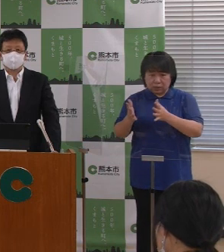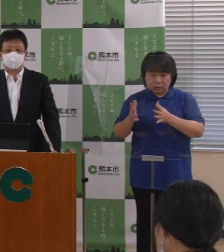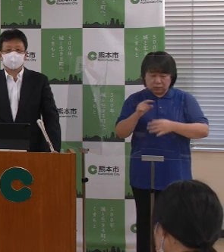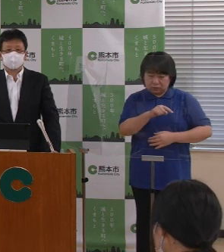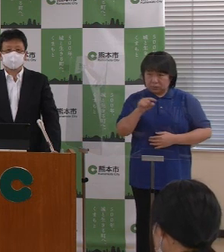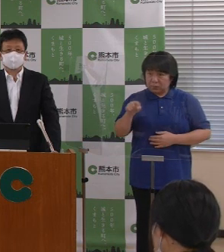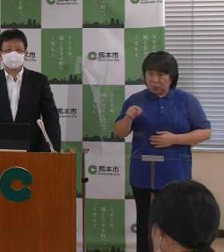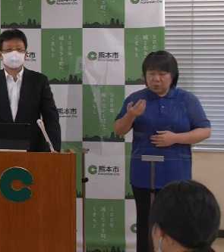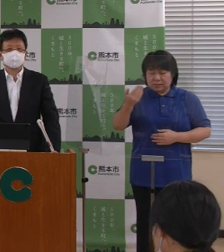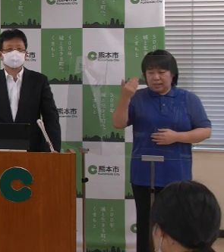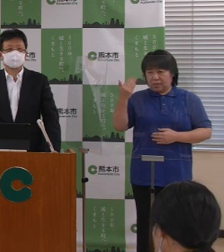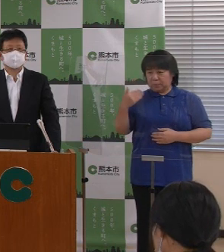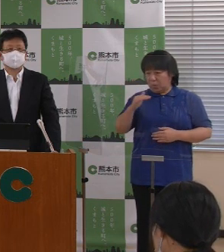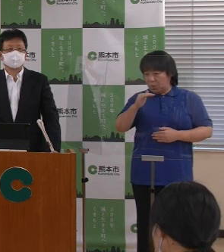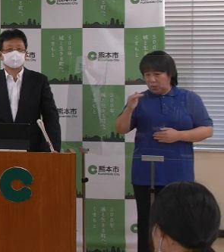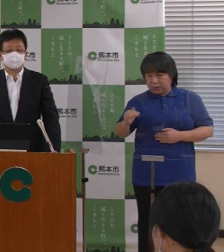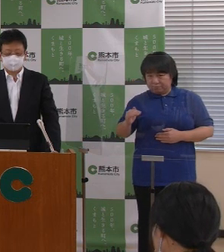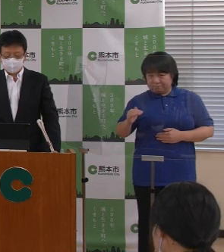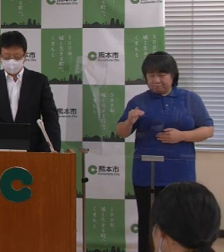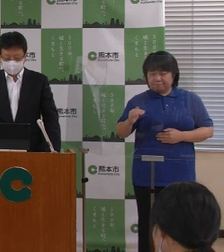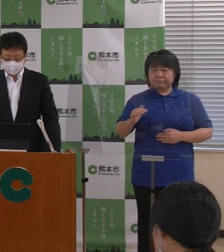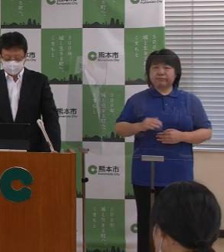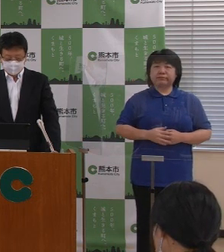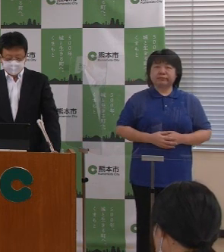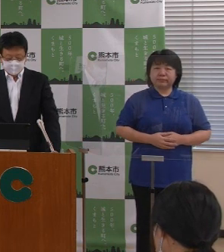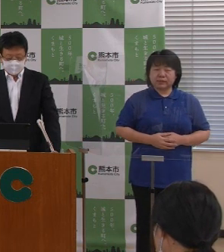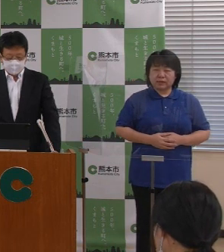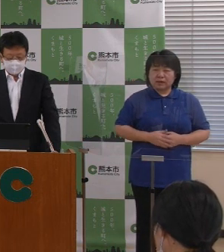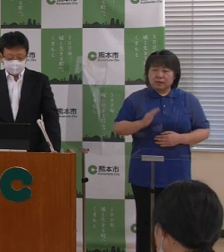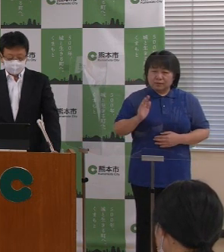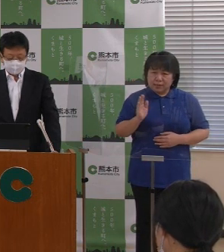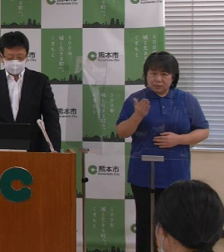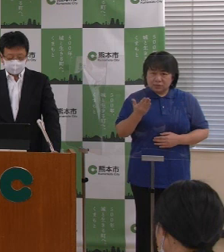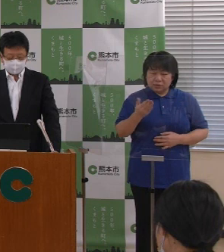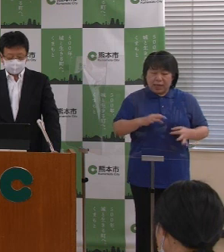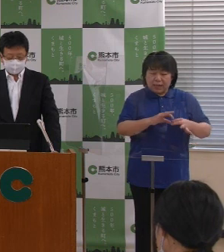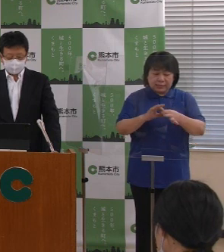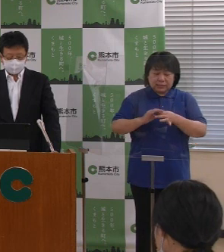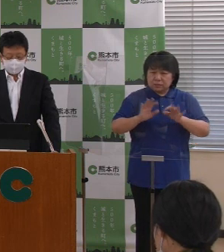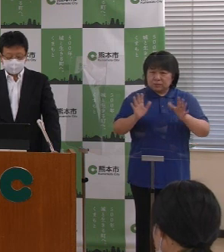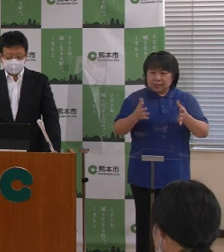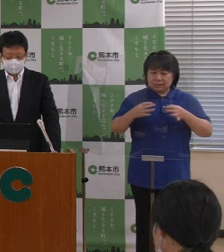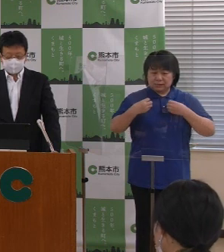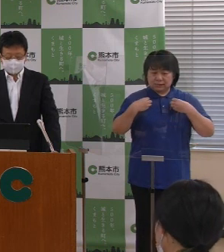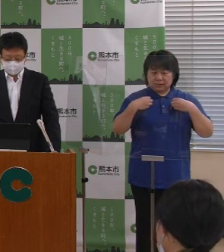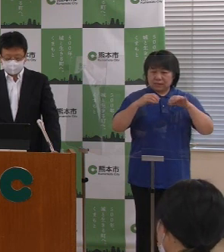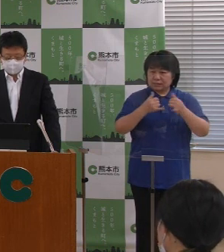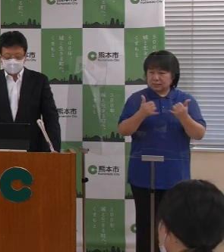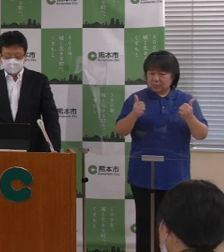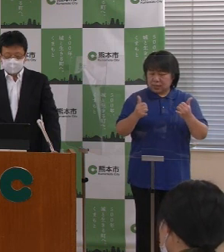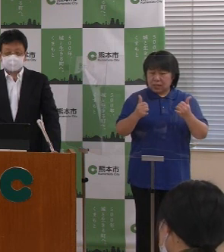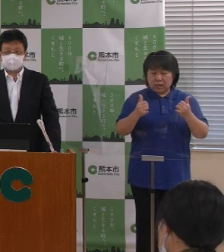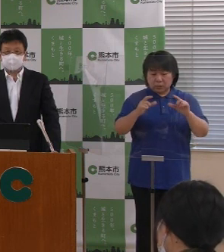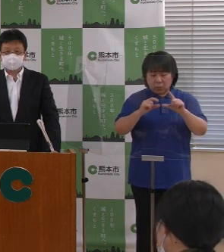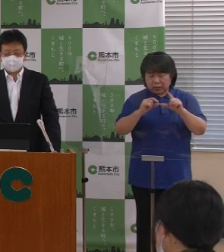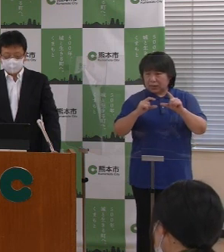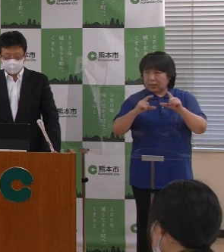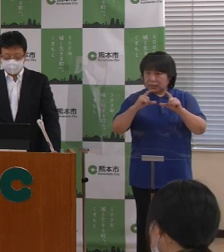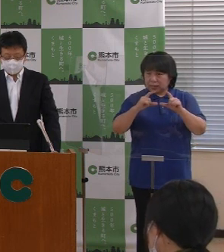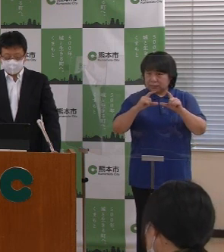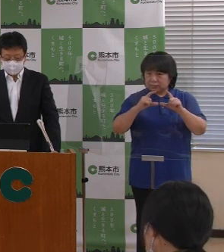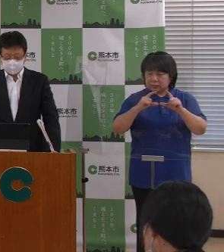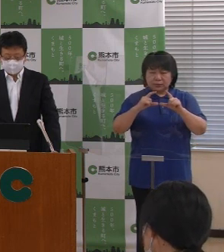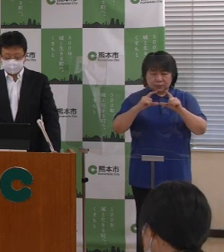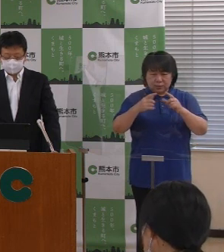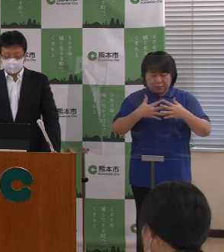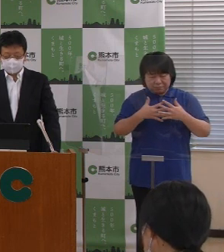りも減少をしておりますものの、リンクなし感染者の割合が高く、依然として油